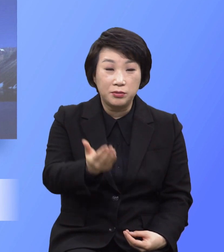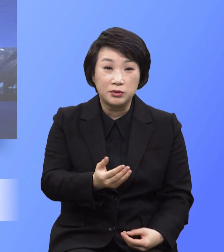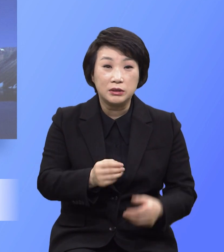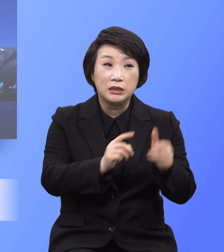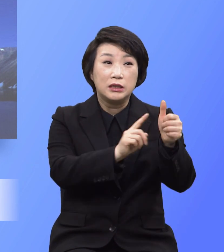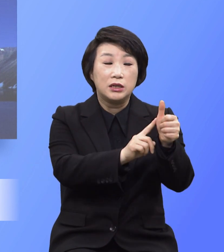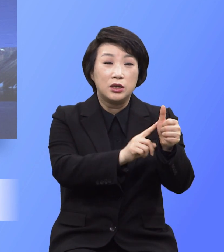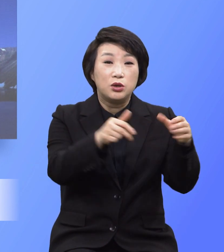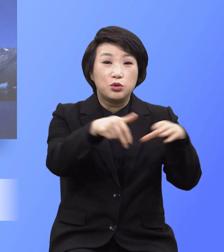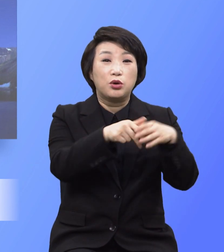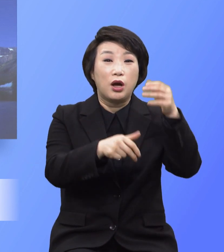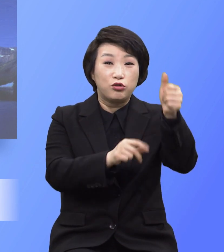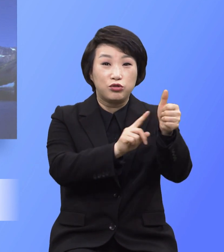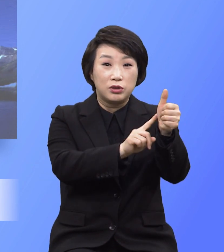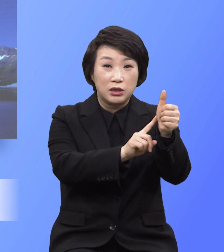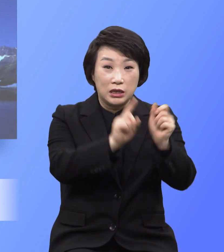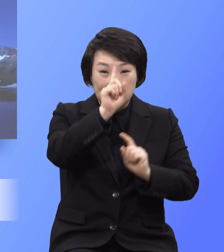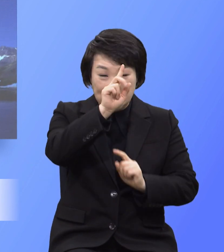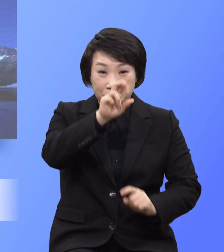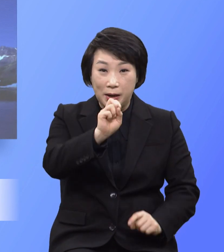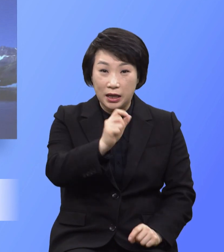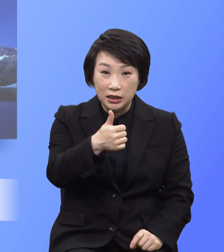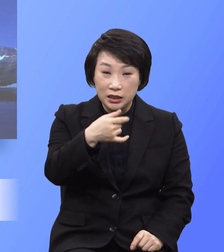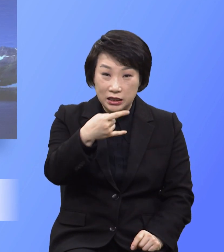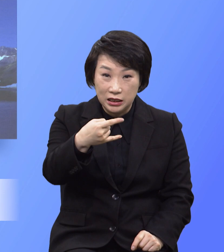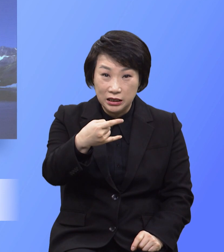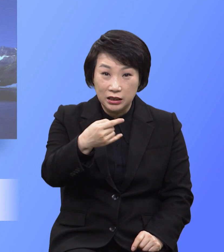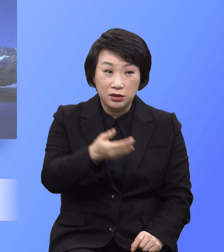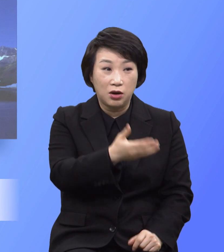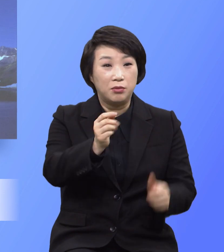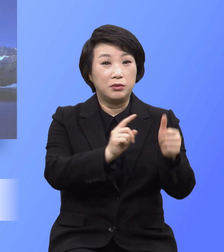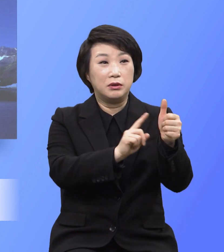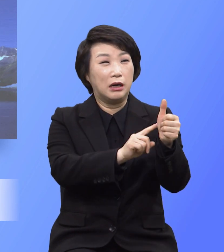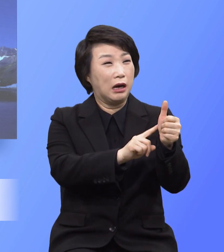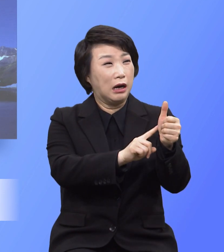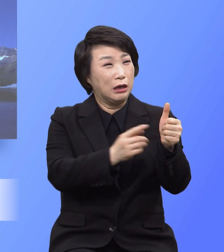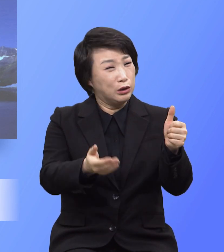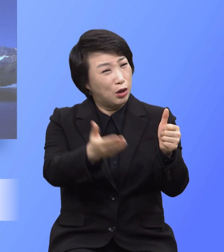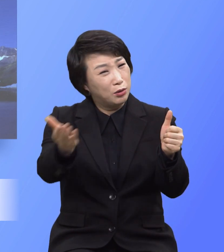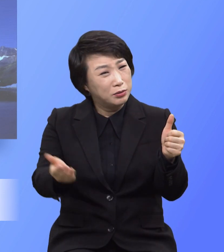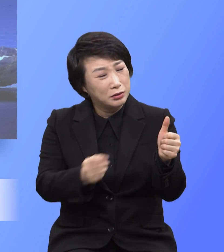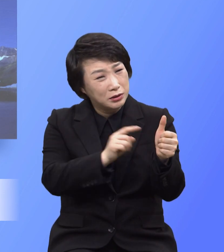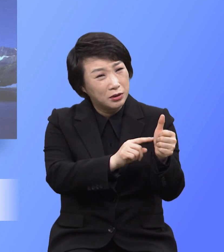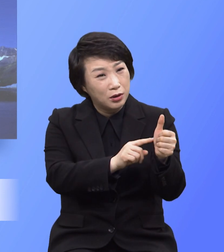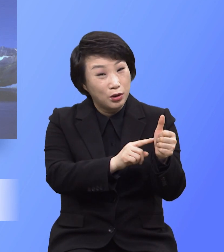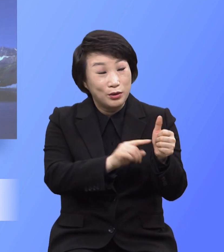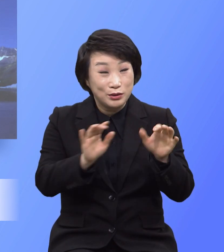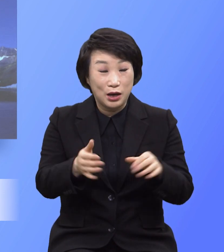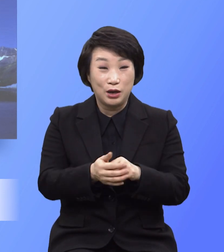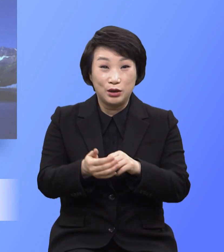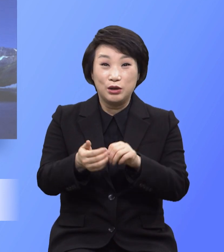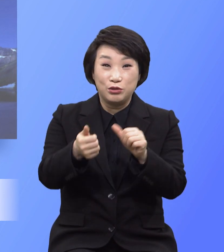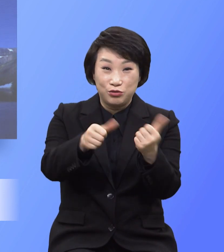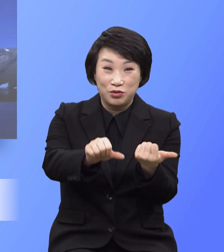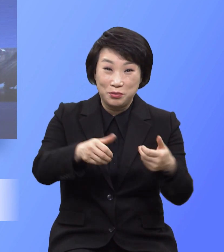이만희 교주는 이 땅에서 절대 죽을 이유가 없이